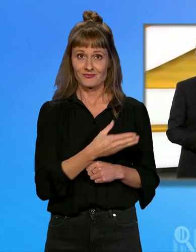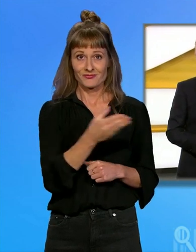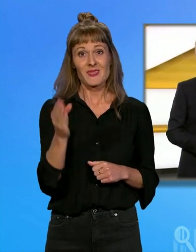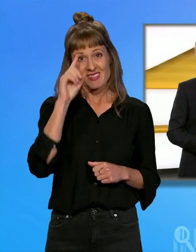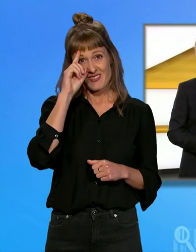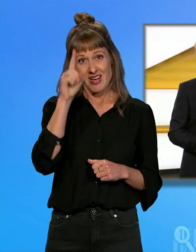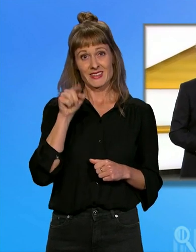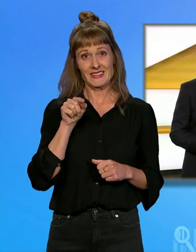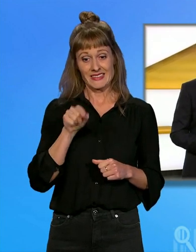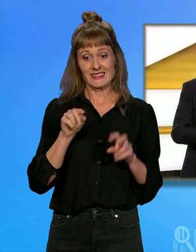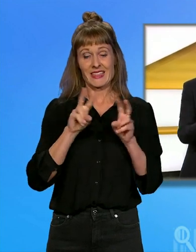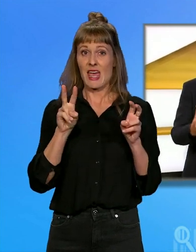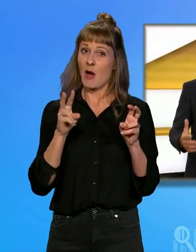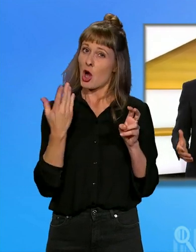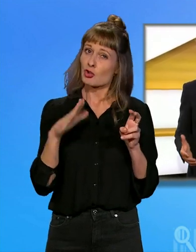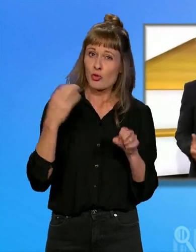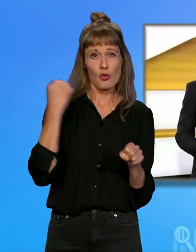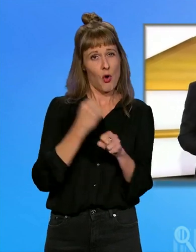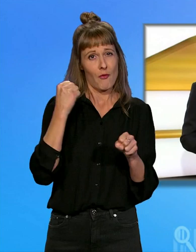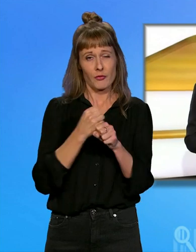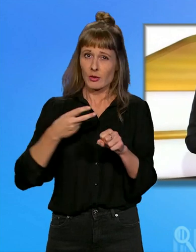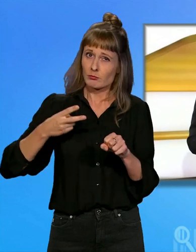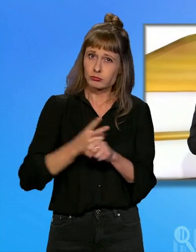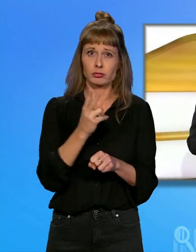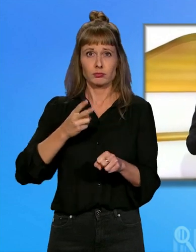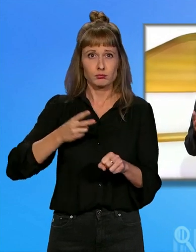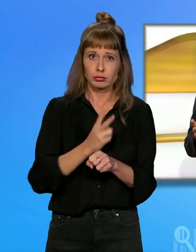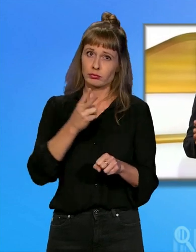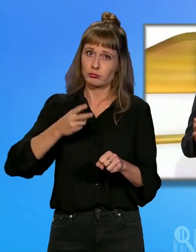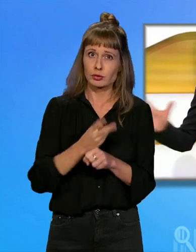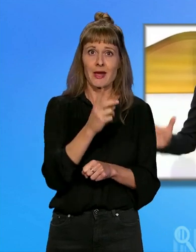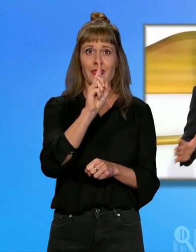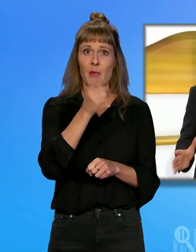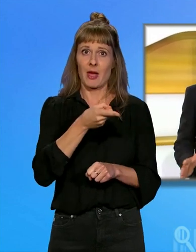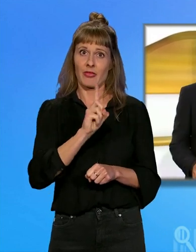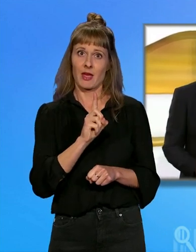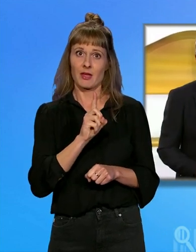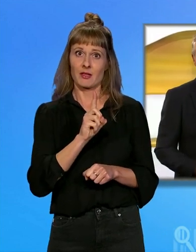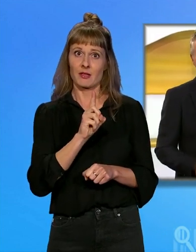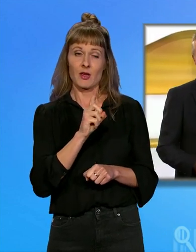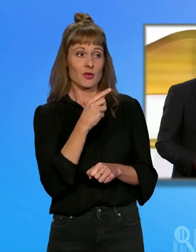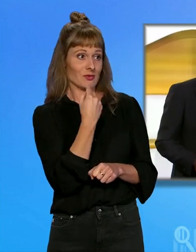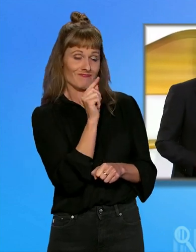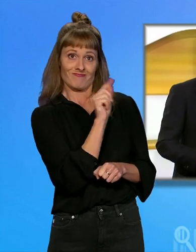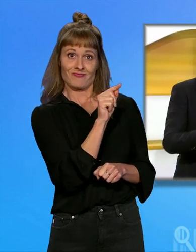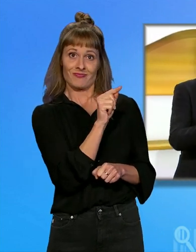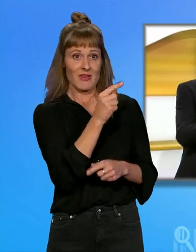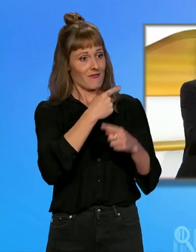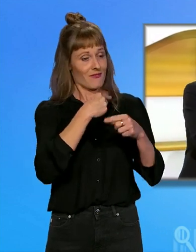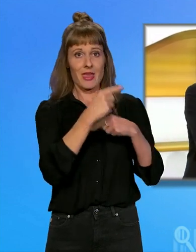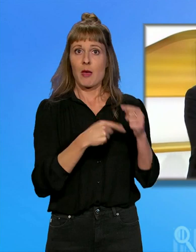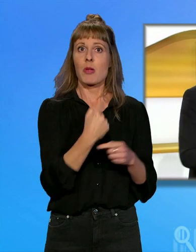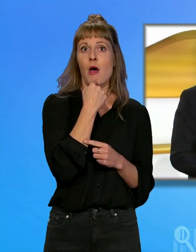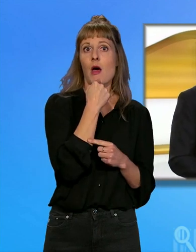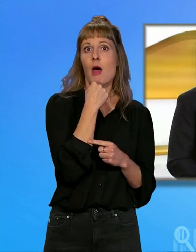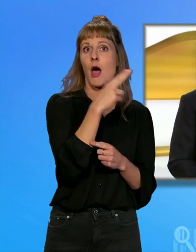uns im Kassensturz schon kritisiert. Und bis jetzt hat die DPD immer behauptet, wir haben keine Kenntnis von diesen Missständen. Die Fahrer, die